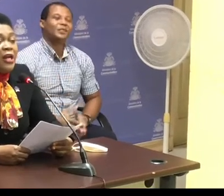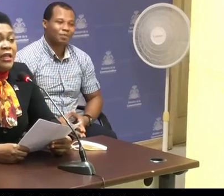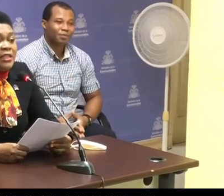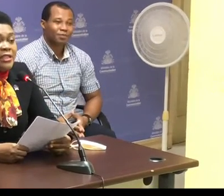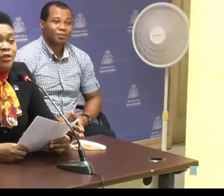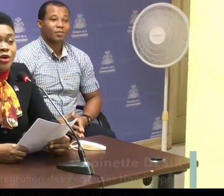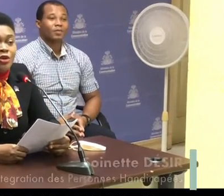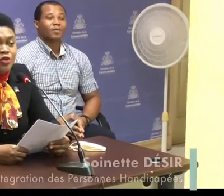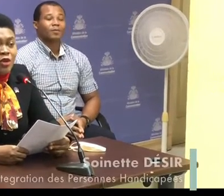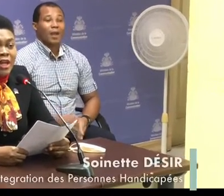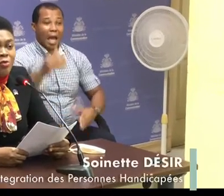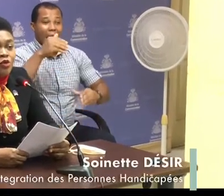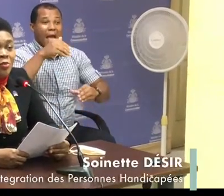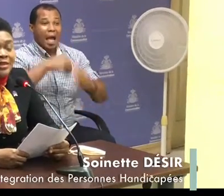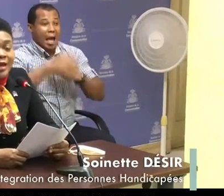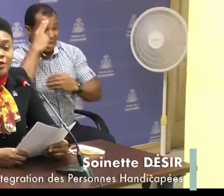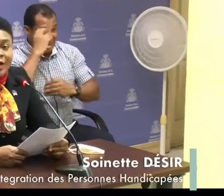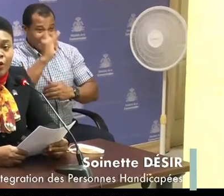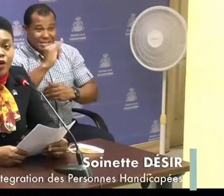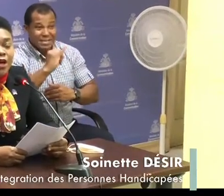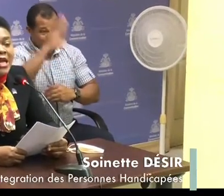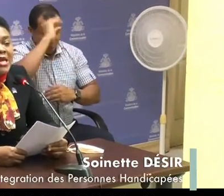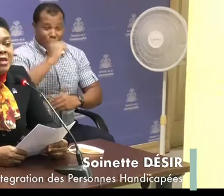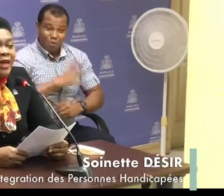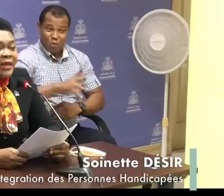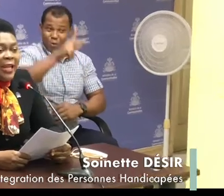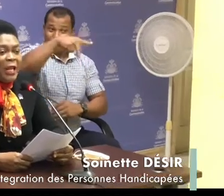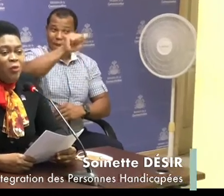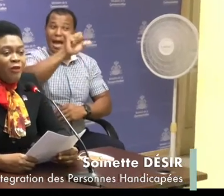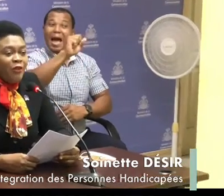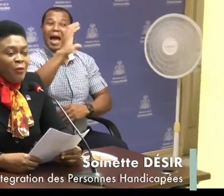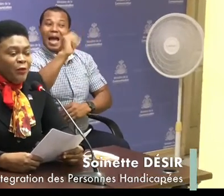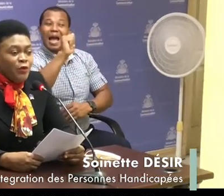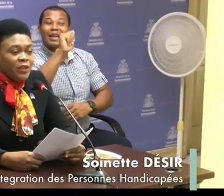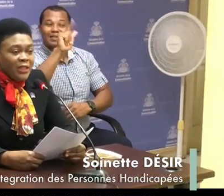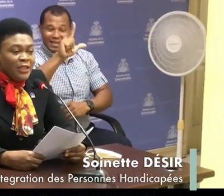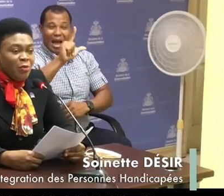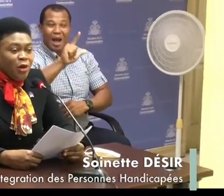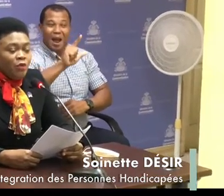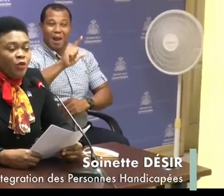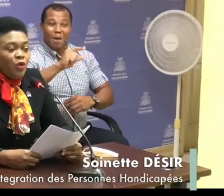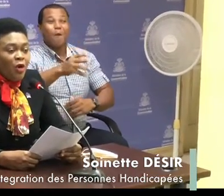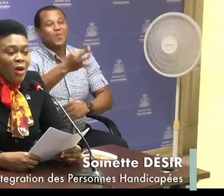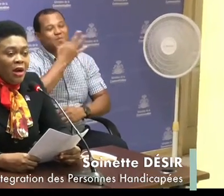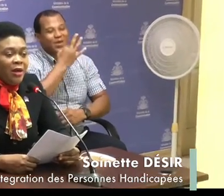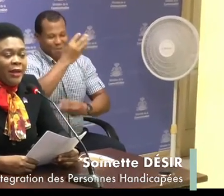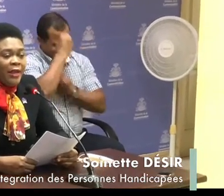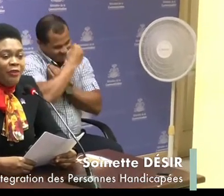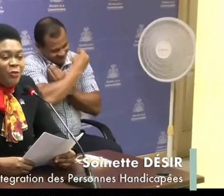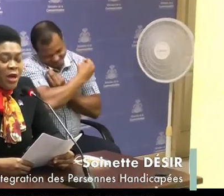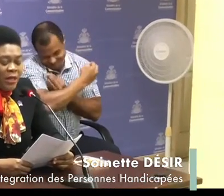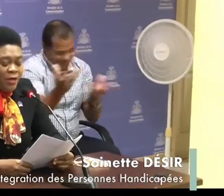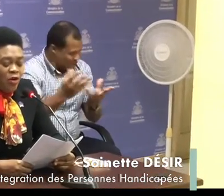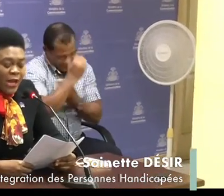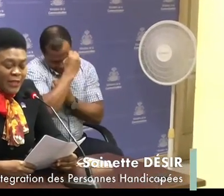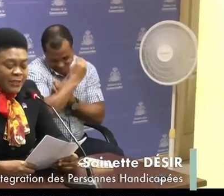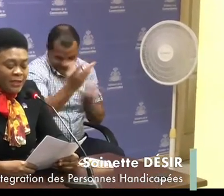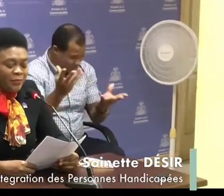en Haïti. Donc nous avons gagné M. Pascal tout à l'heure qui va le gagner pour informer nous donc, techniquement de comment l'événement